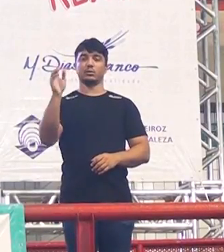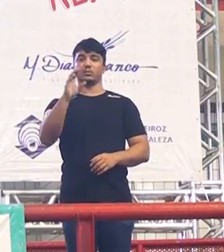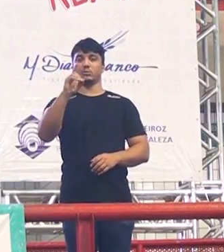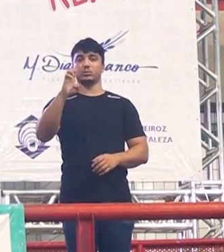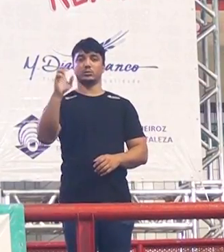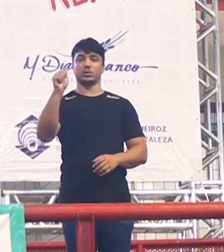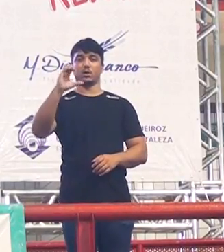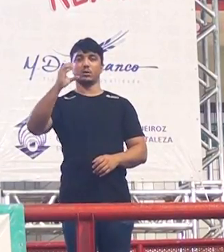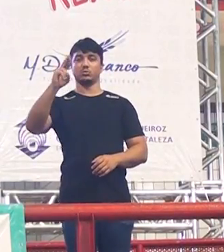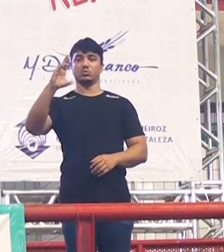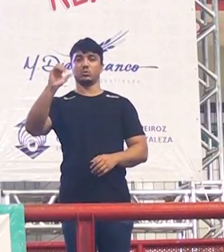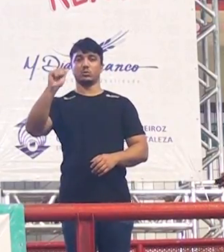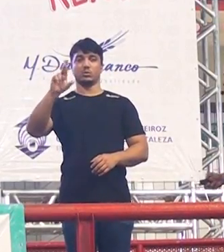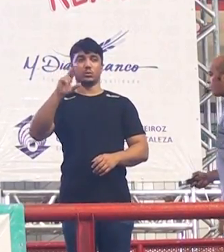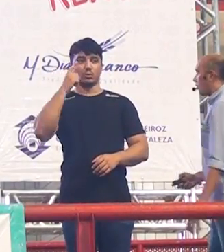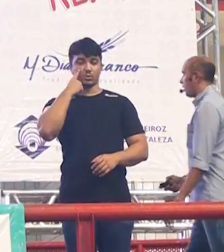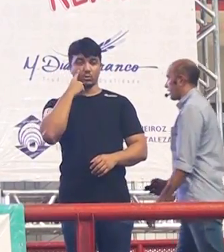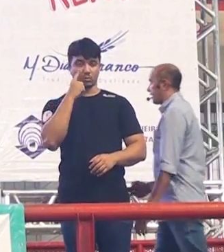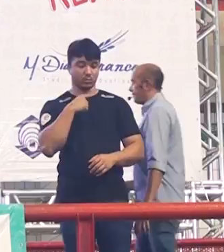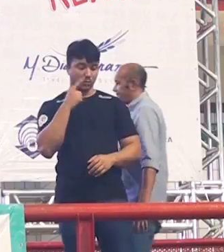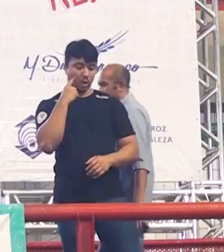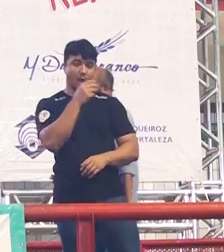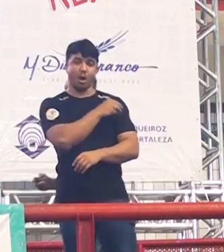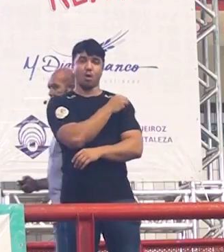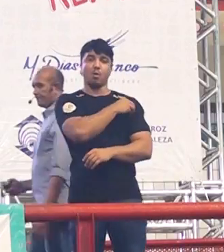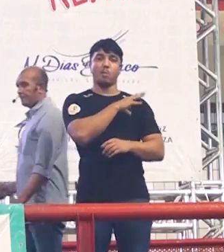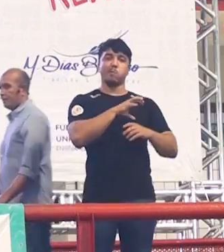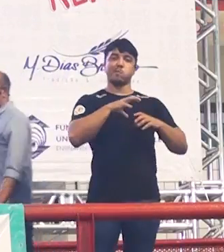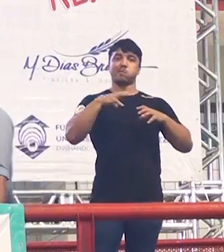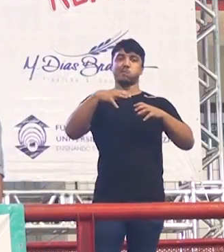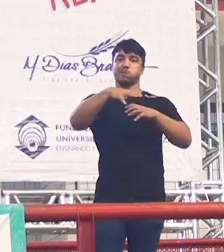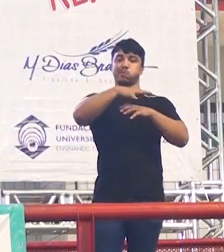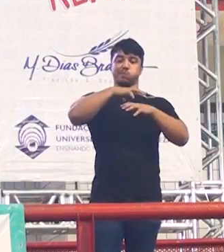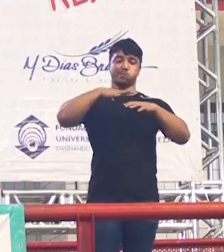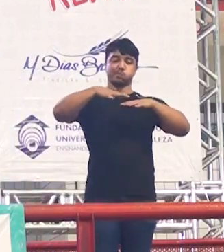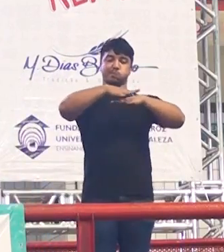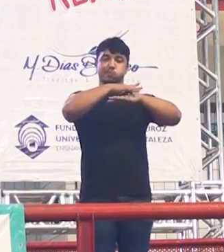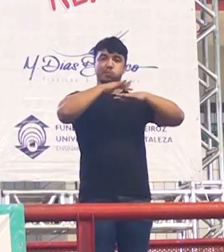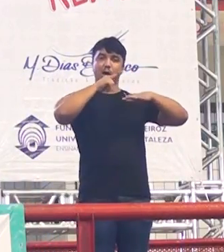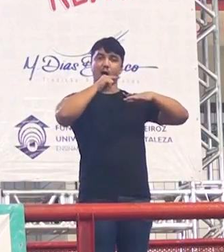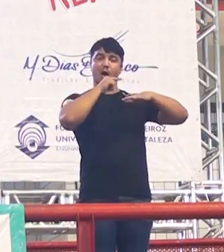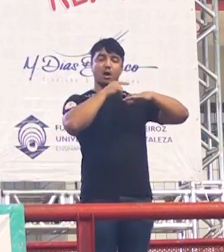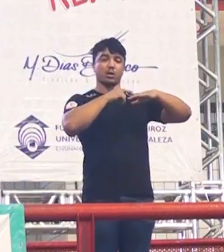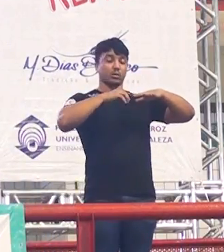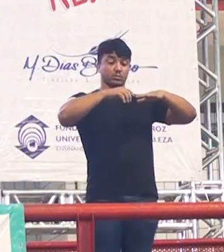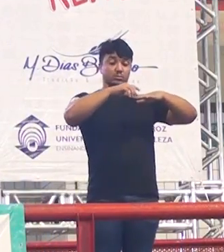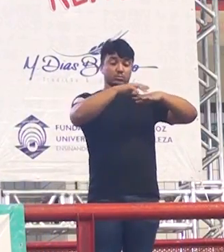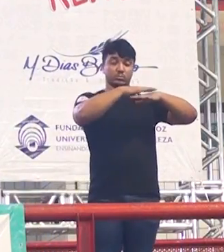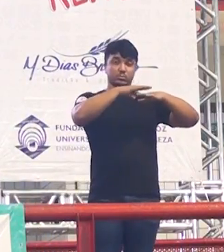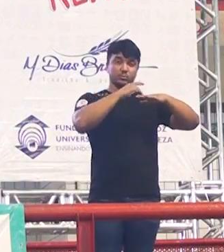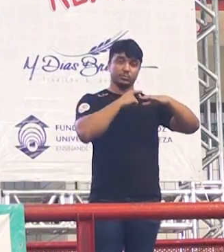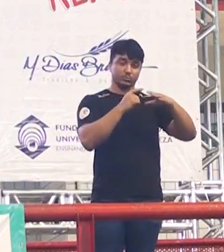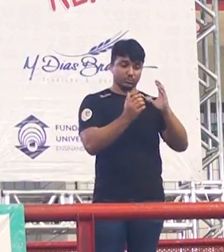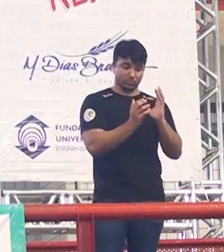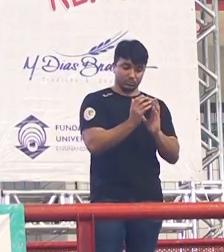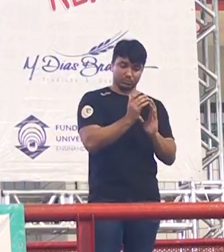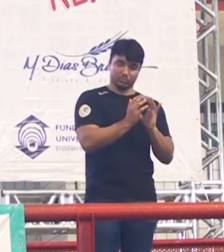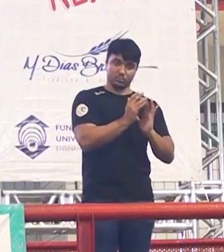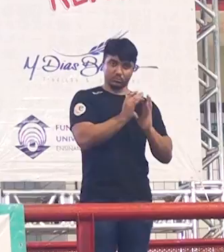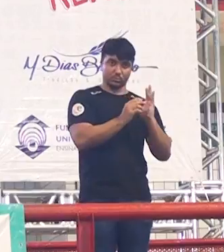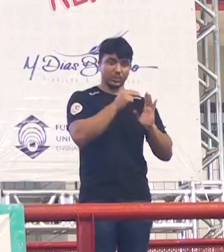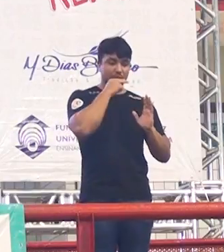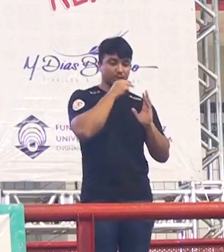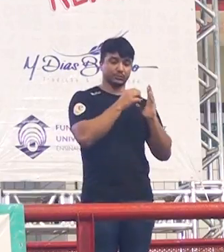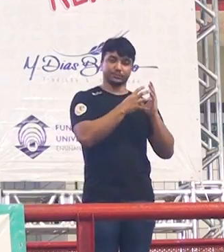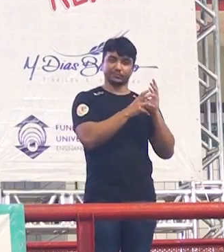produzido? Fermentação alcoólica. Você fermenta o caldo da cana-de-açúcar e ele vai